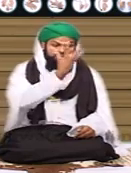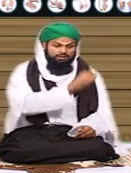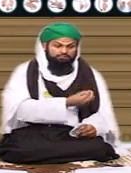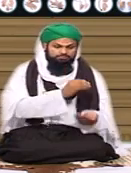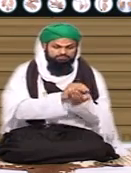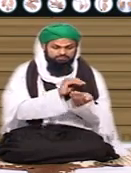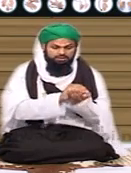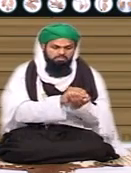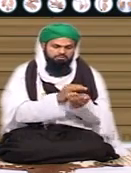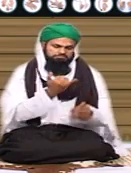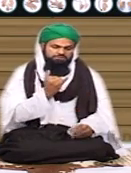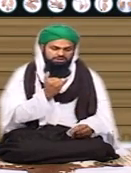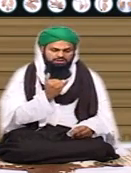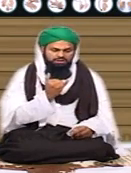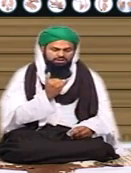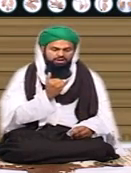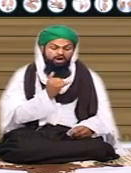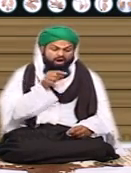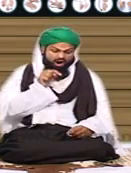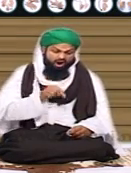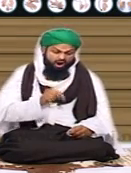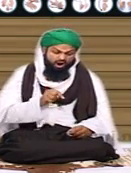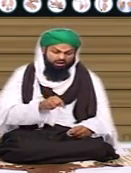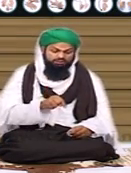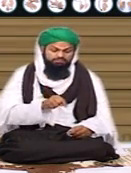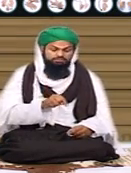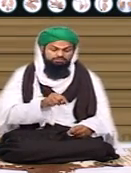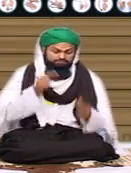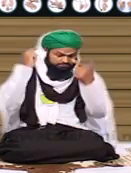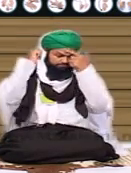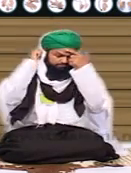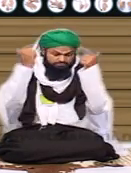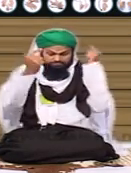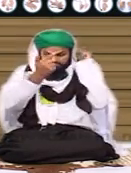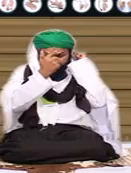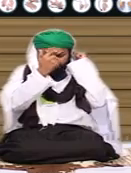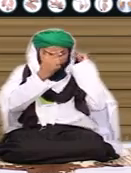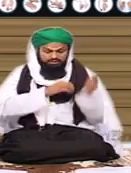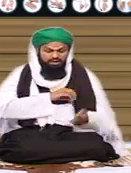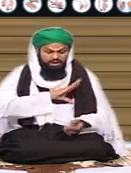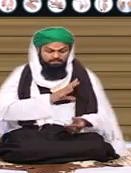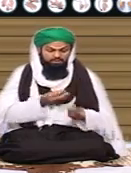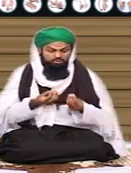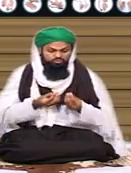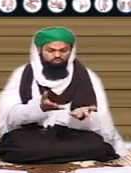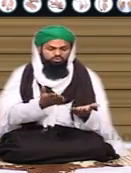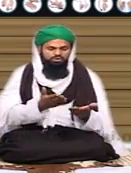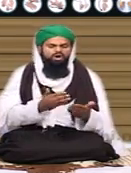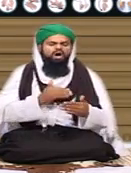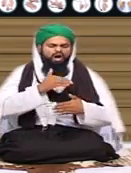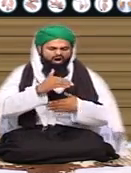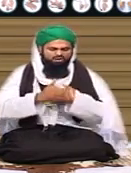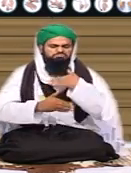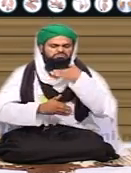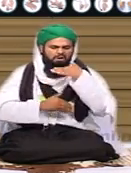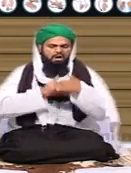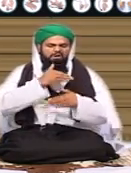تو کیوں نہ آج ہی ہم اپنی اصلاح کا عزم کر کے اٹھیں. لوگ بولتے ہیں کہ آہستہ